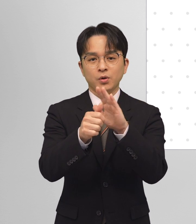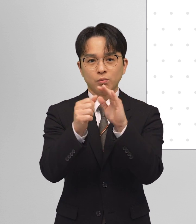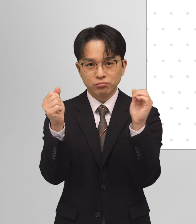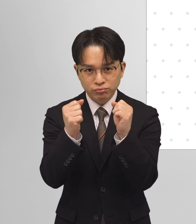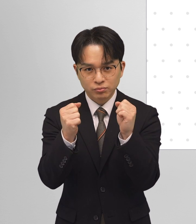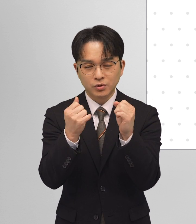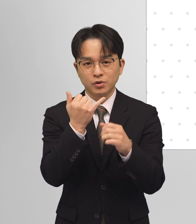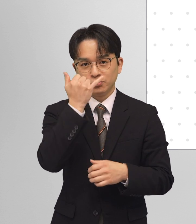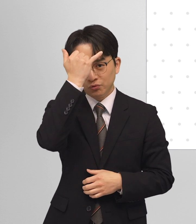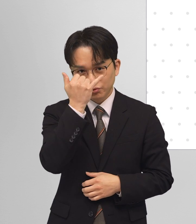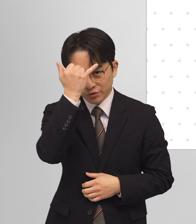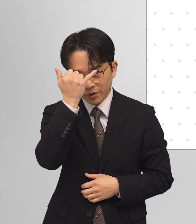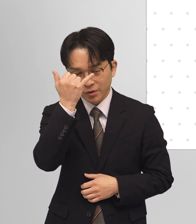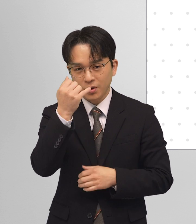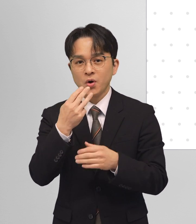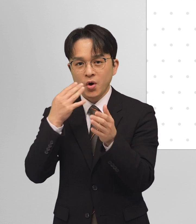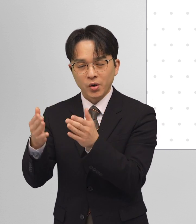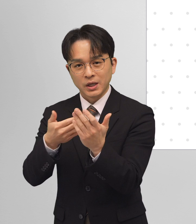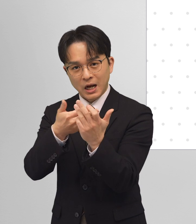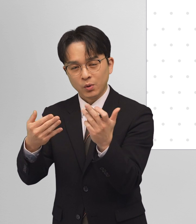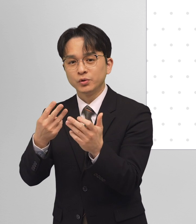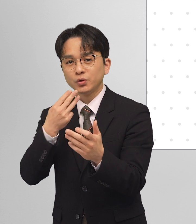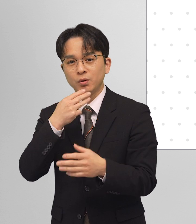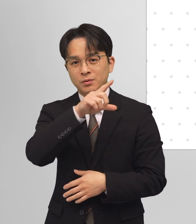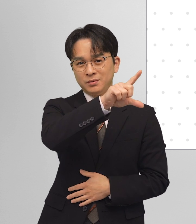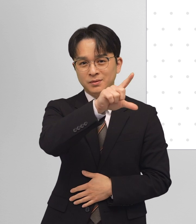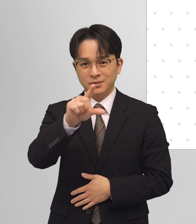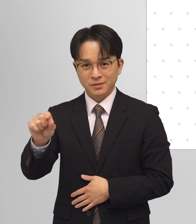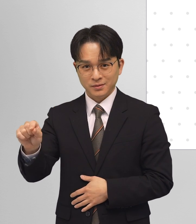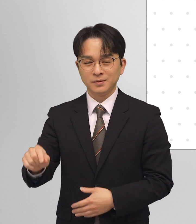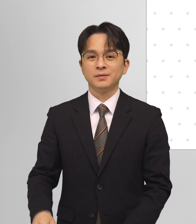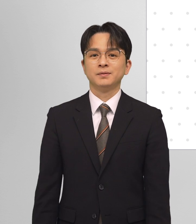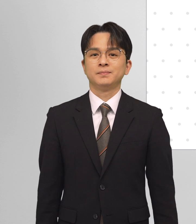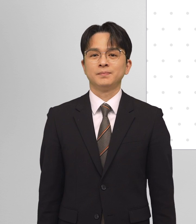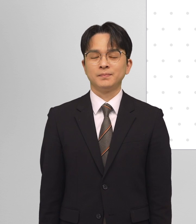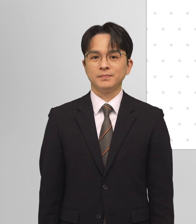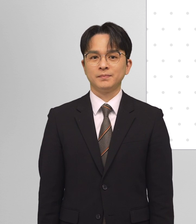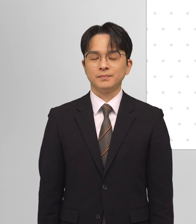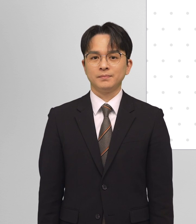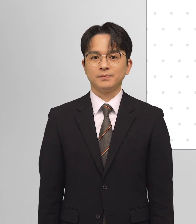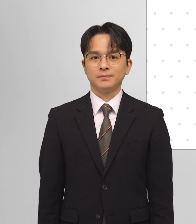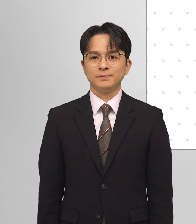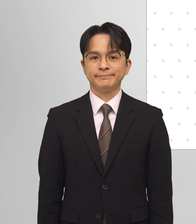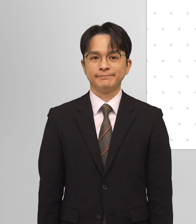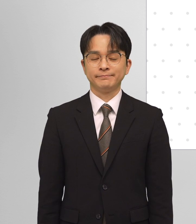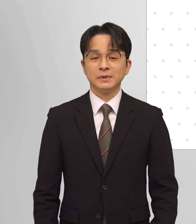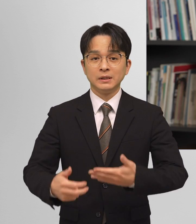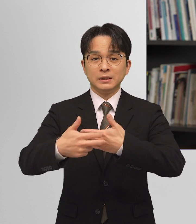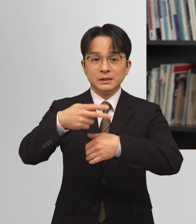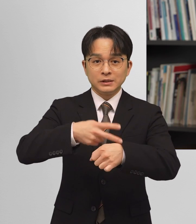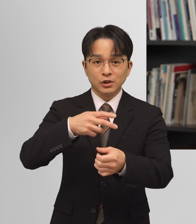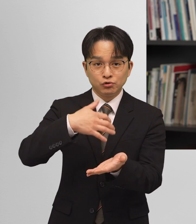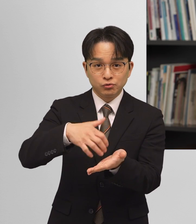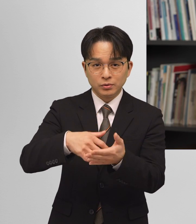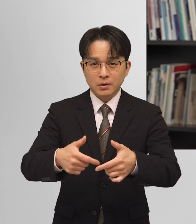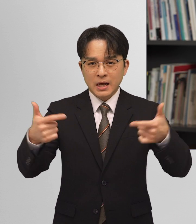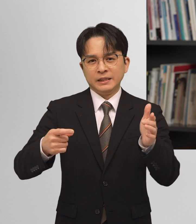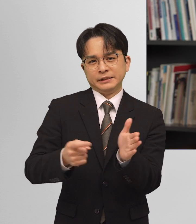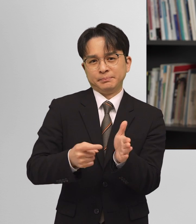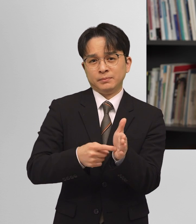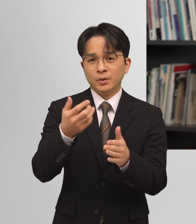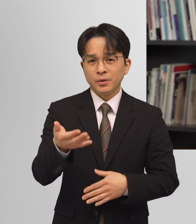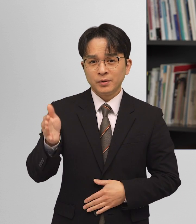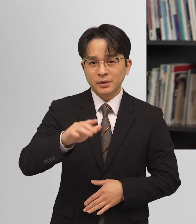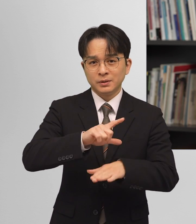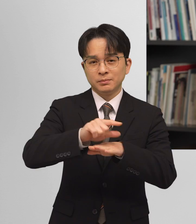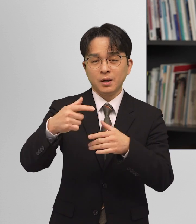충청권, 경기와 강원 순서로 나타났습니다. 서울 분들의 인식은 이제 가장 낮은 것으로 조사가 되었는데요. 이렇게 국민이 체감할